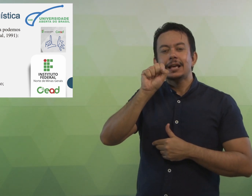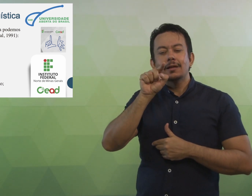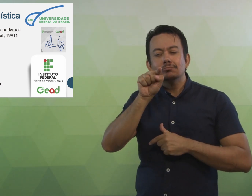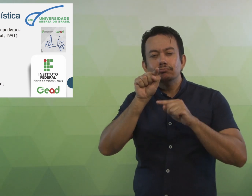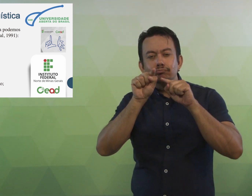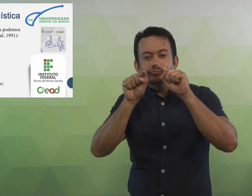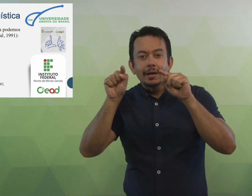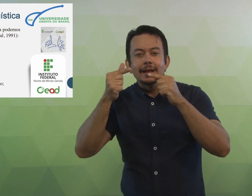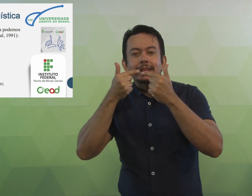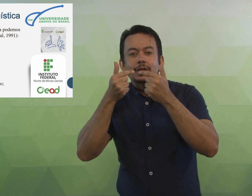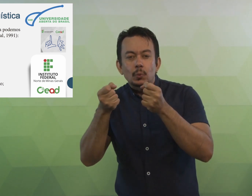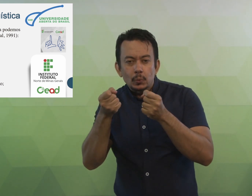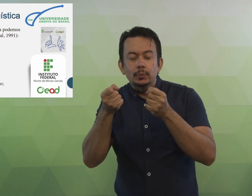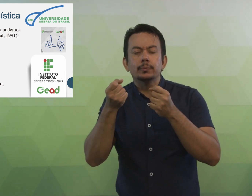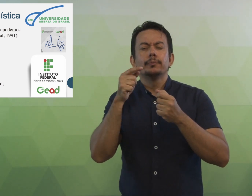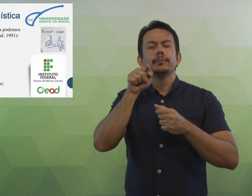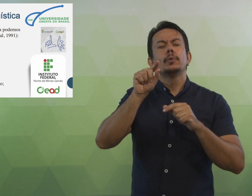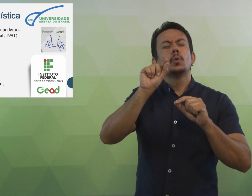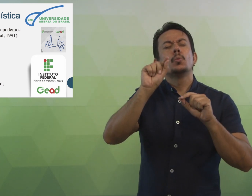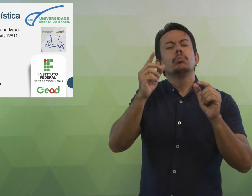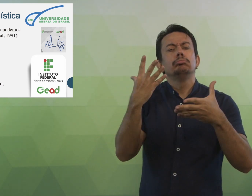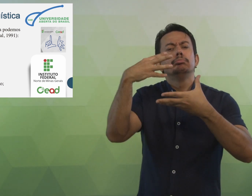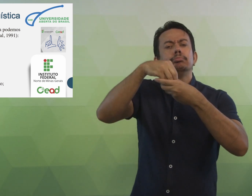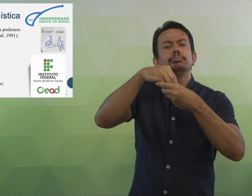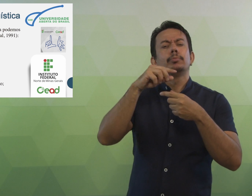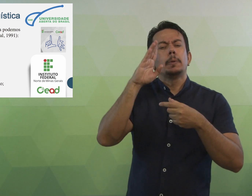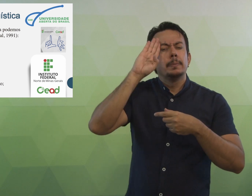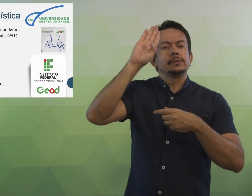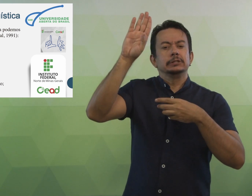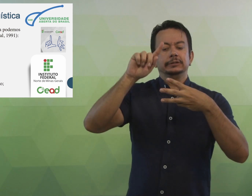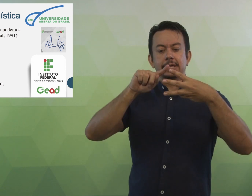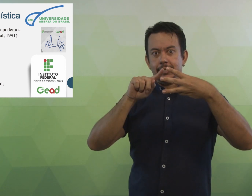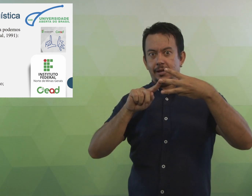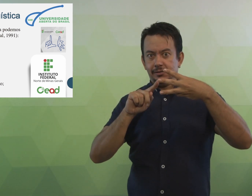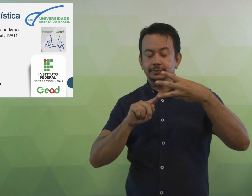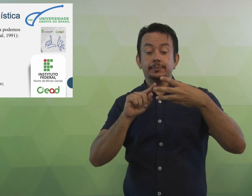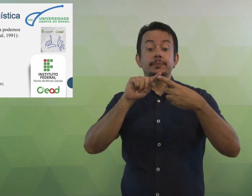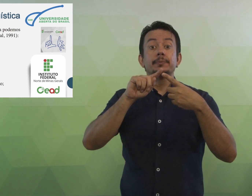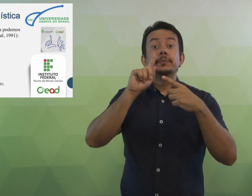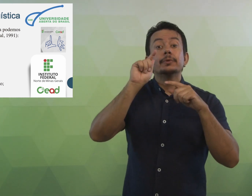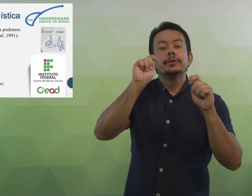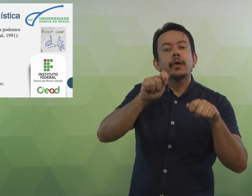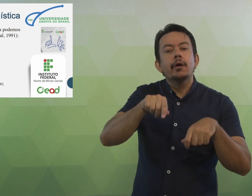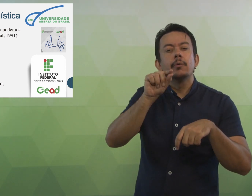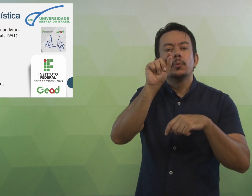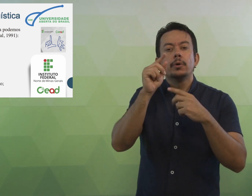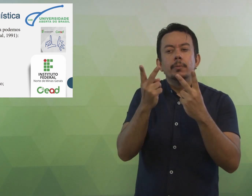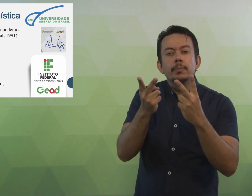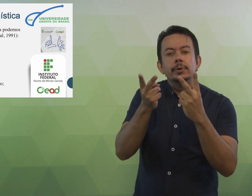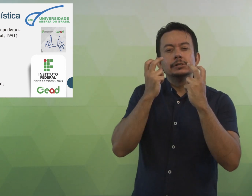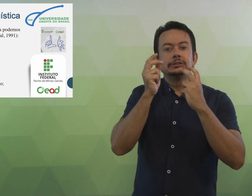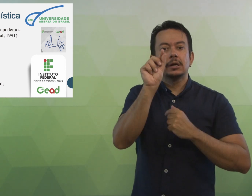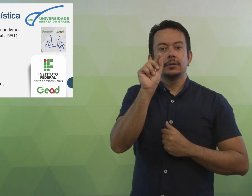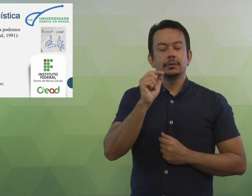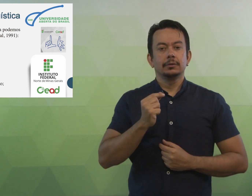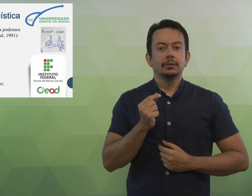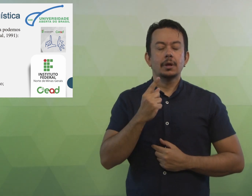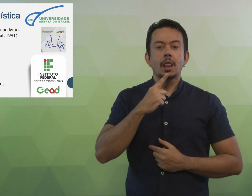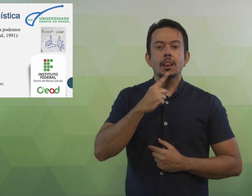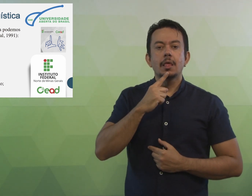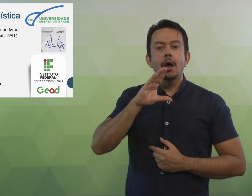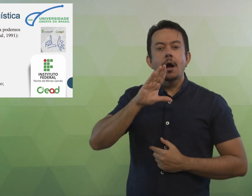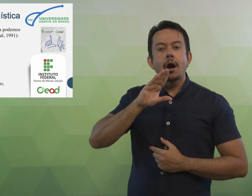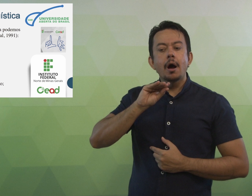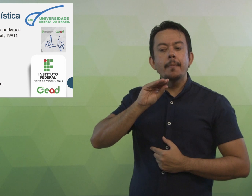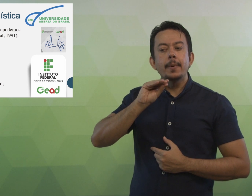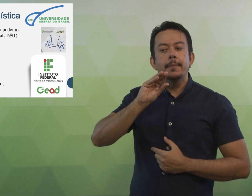de sinais linguísticos. O que seria esse processamento? Então, nós podemos